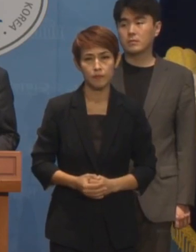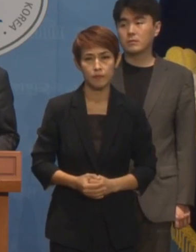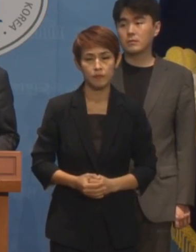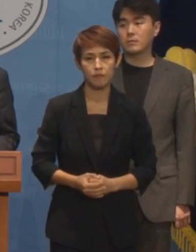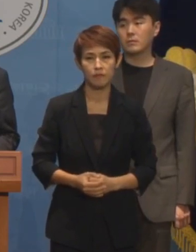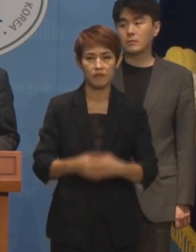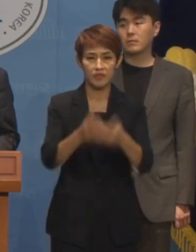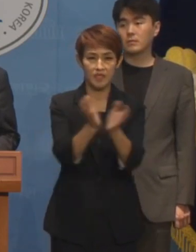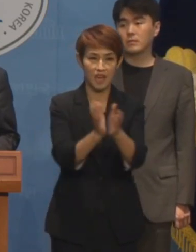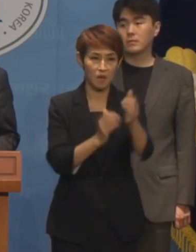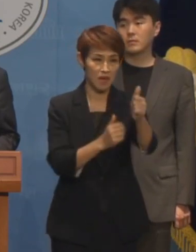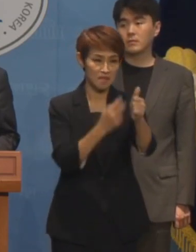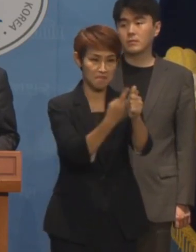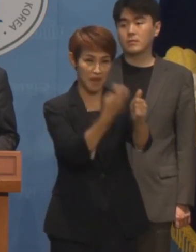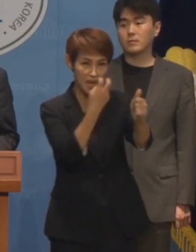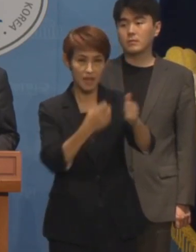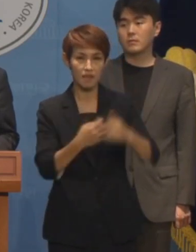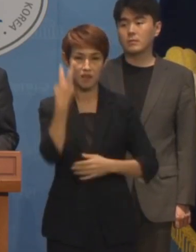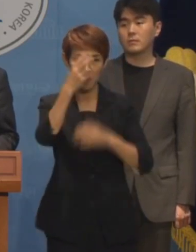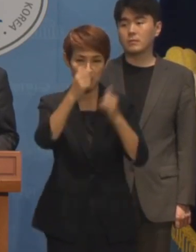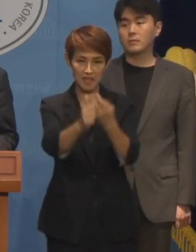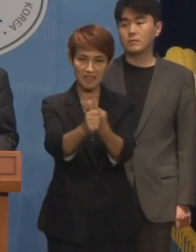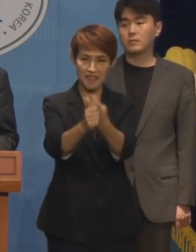장관 탄핵, 검사 탄핵,